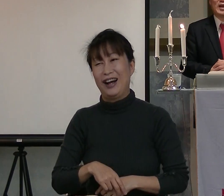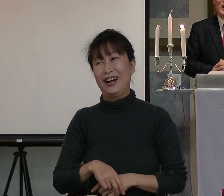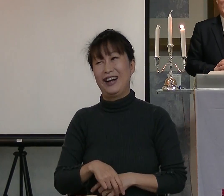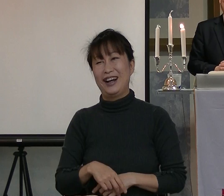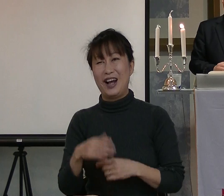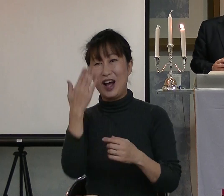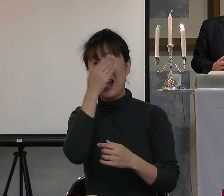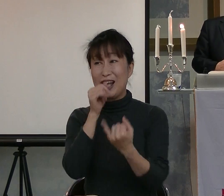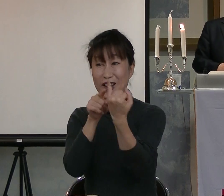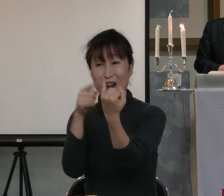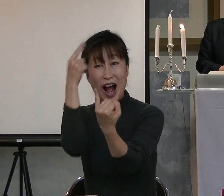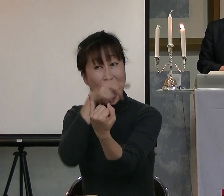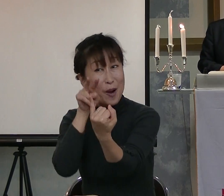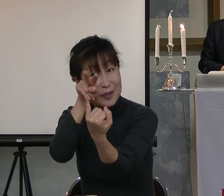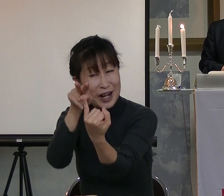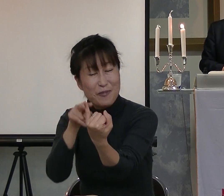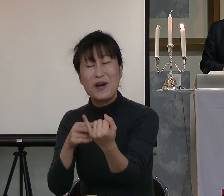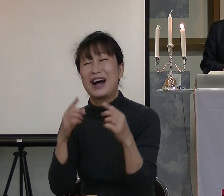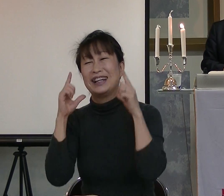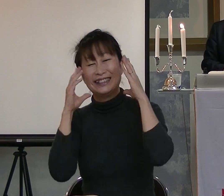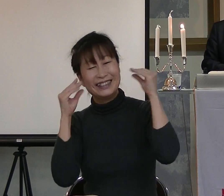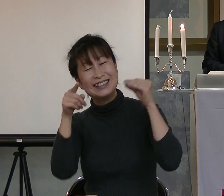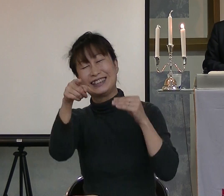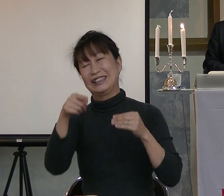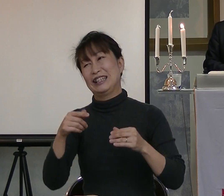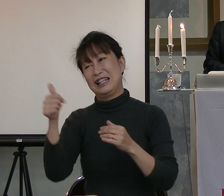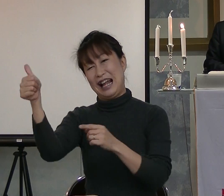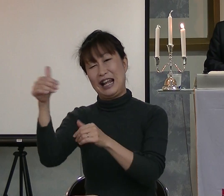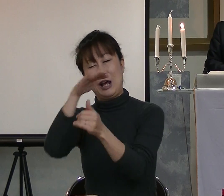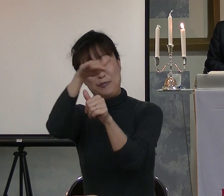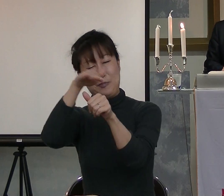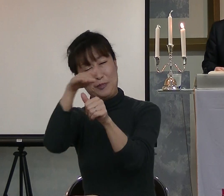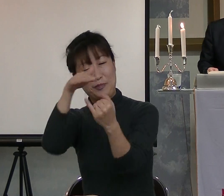顔見たら温かくされてると思います